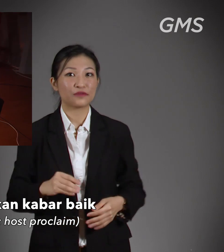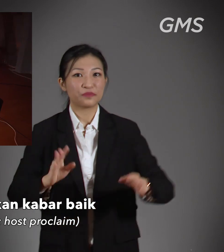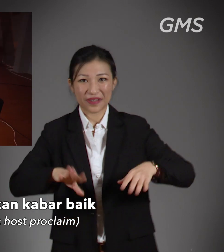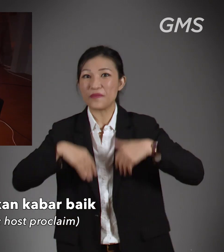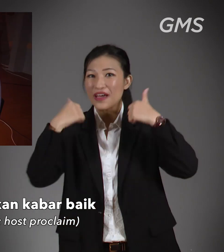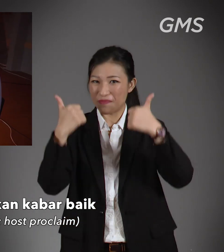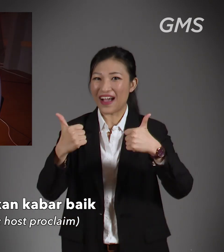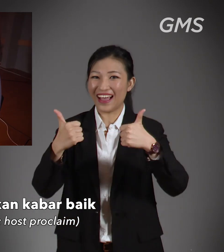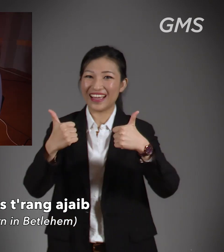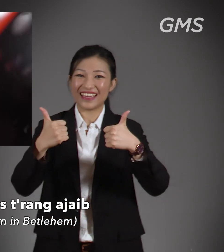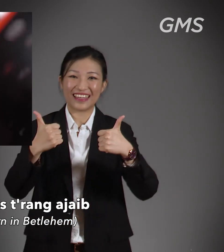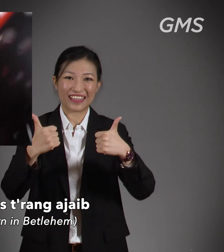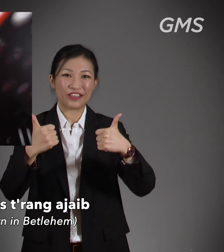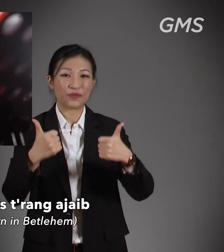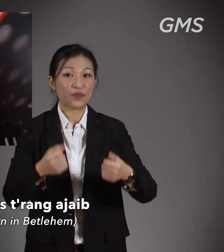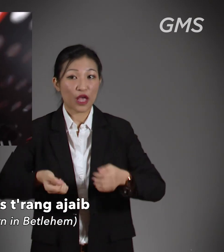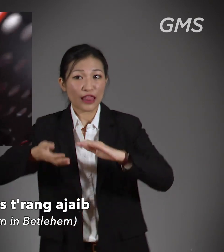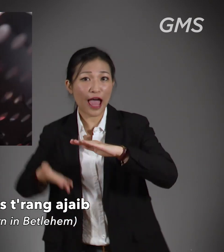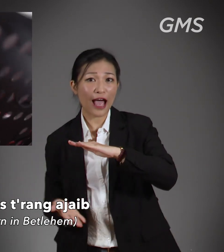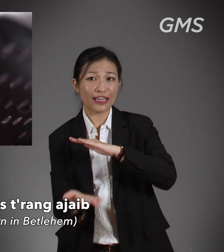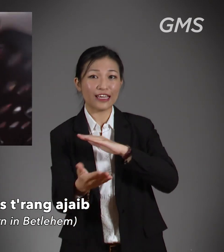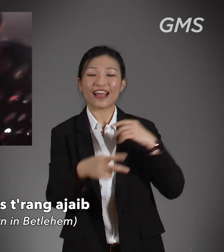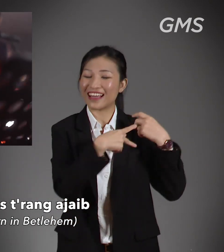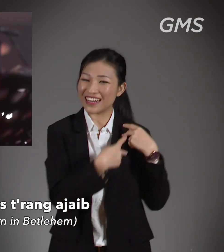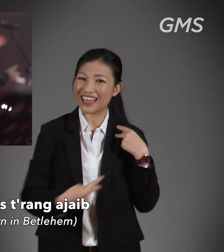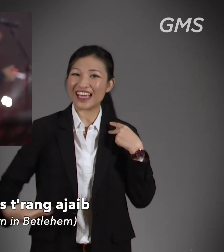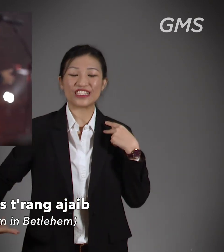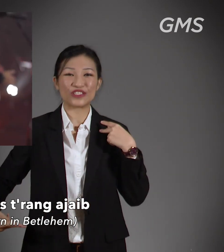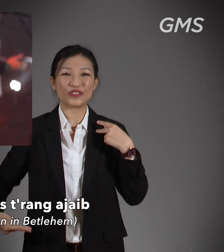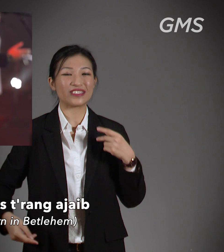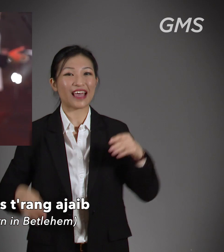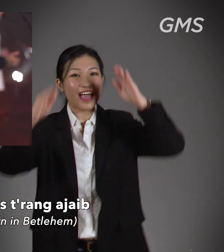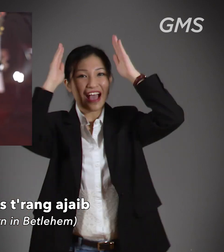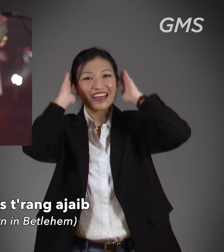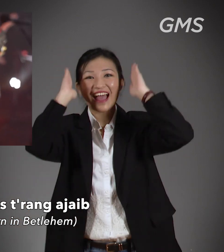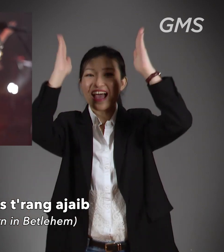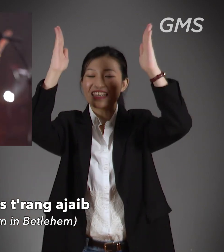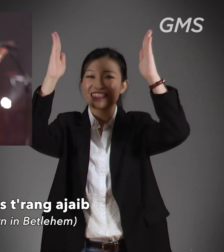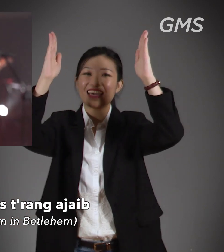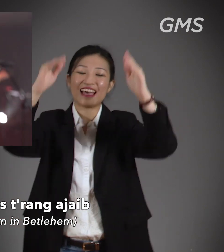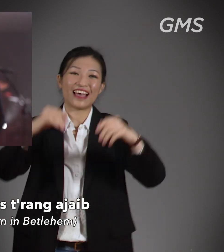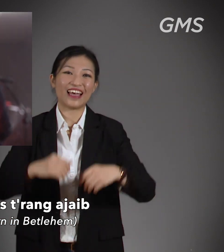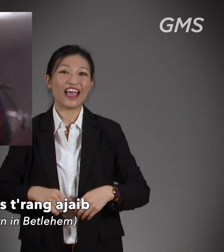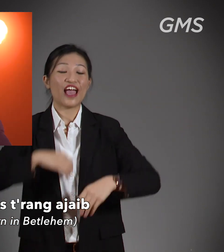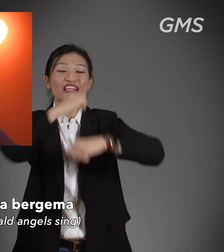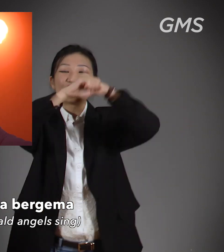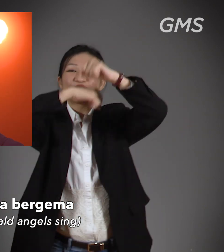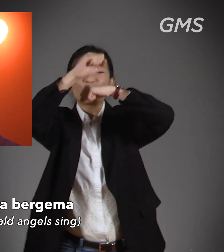permaklumkan kabar baik, lahir Kristus